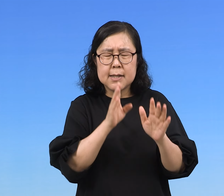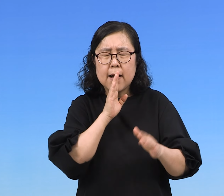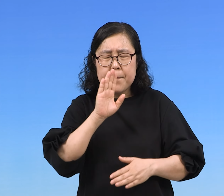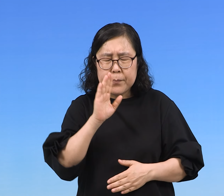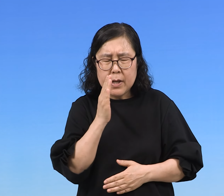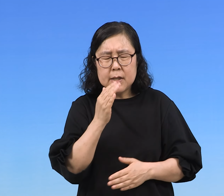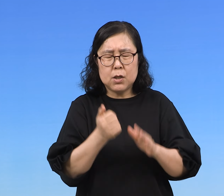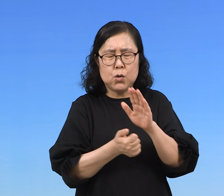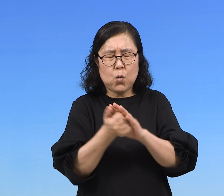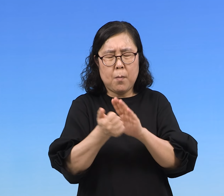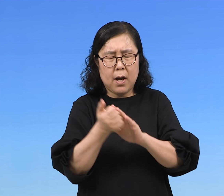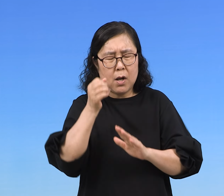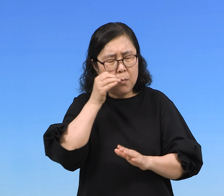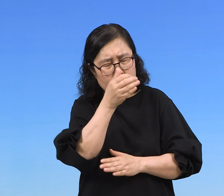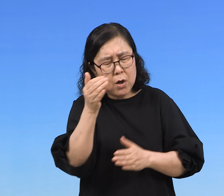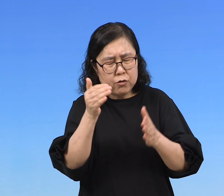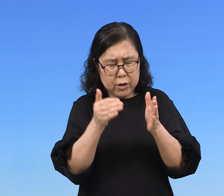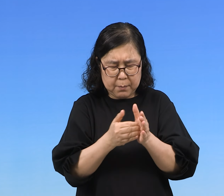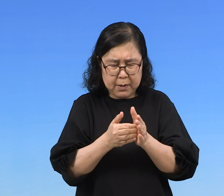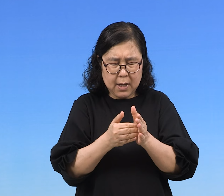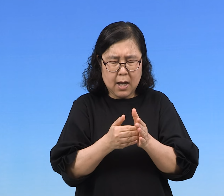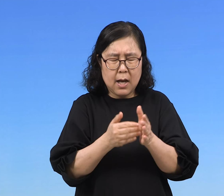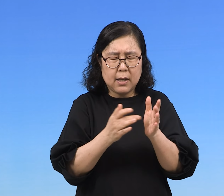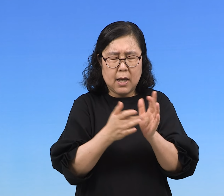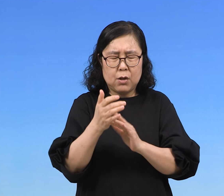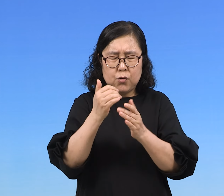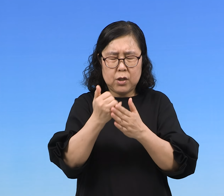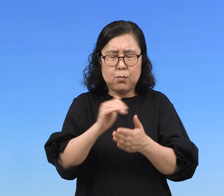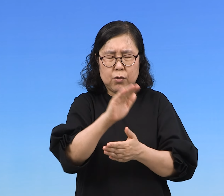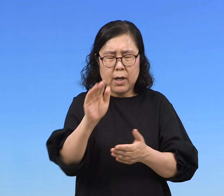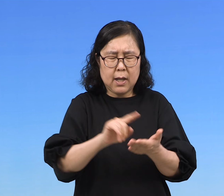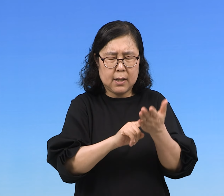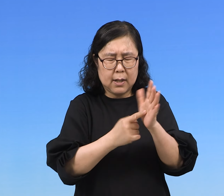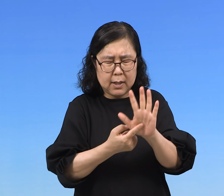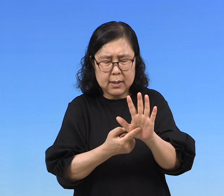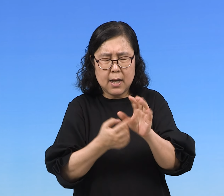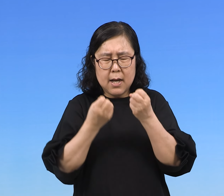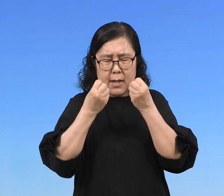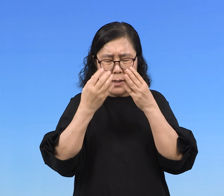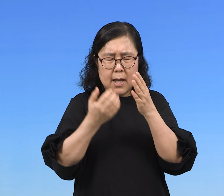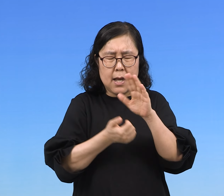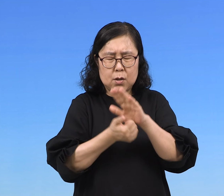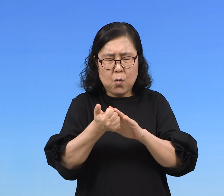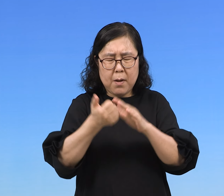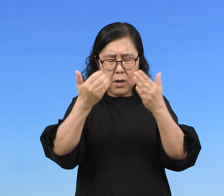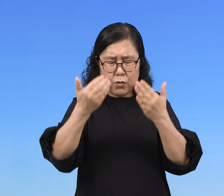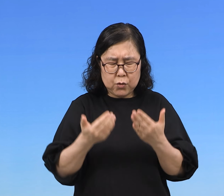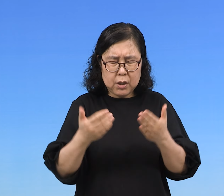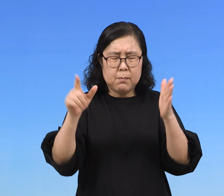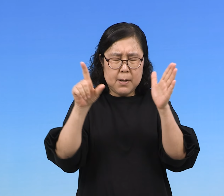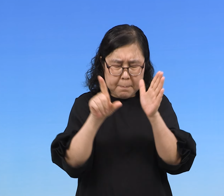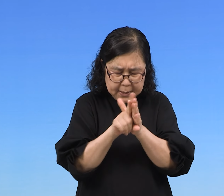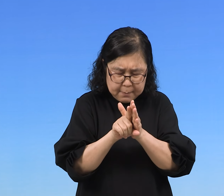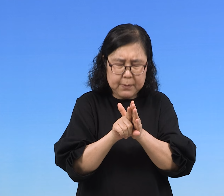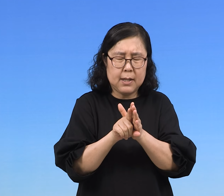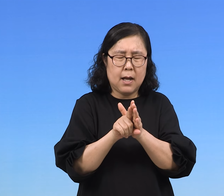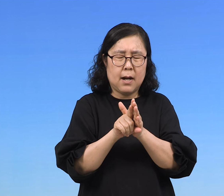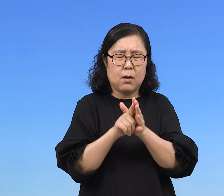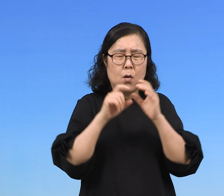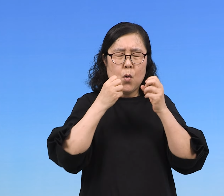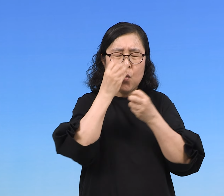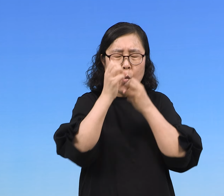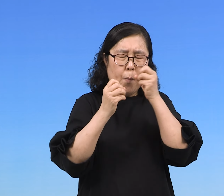참되신 소망을 보여주셨네. 주 예수 우리들에게 나타나시사 새 소망 주심을